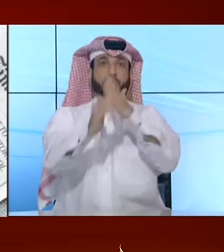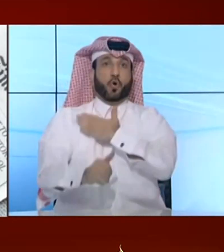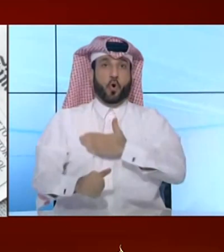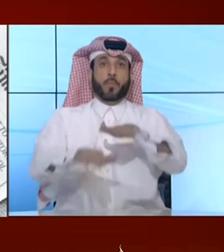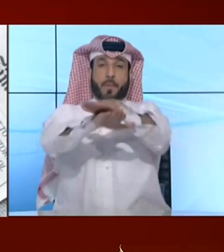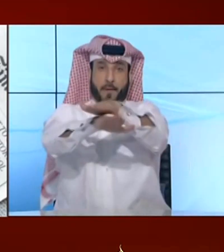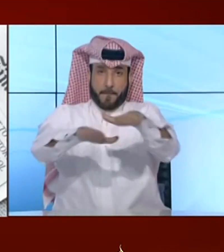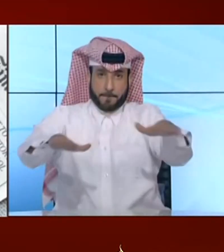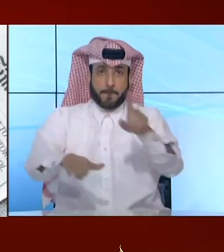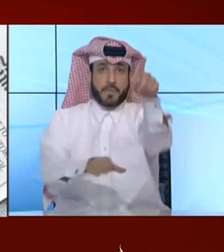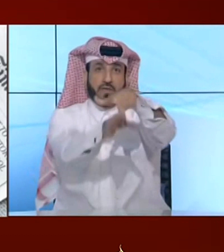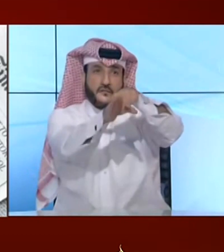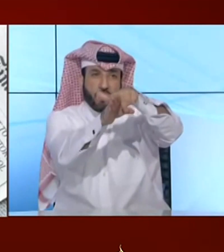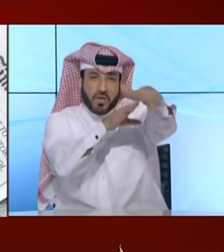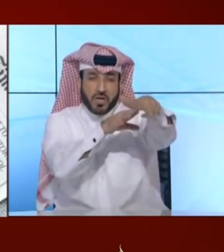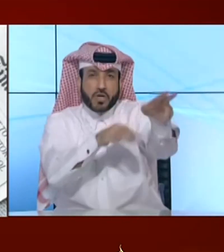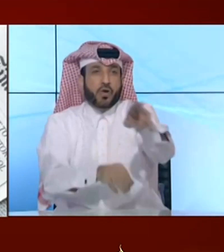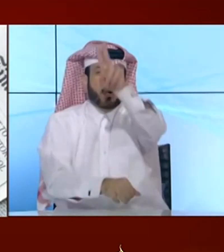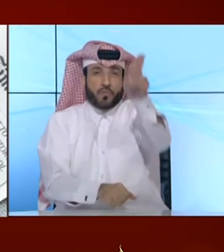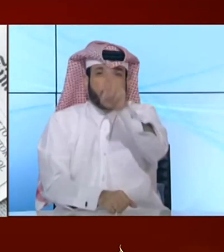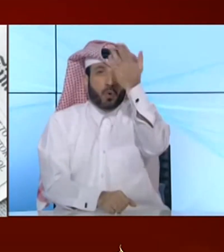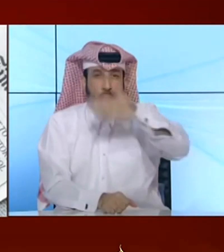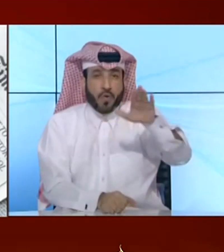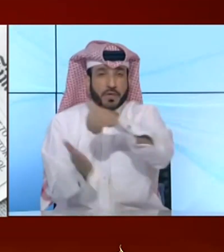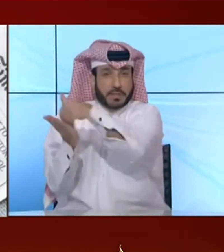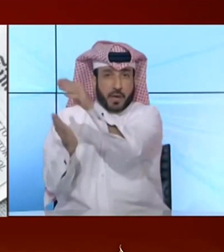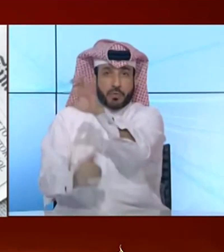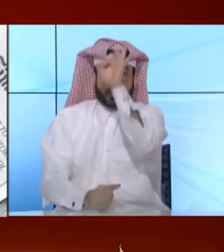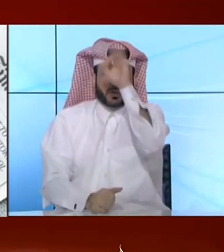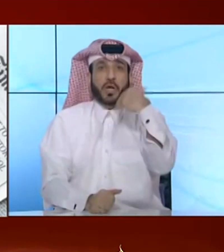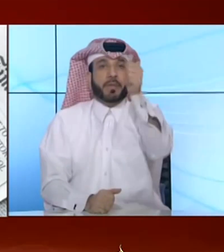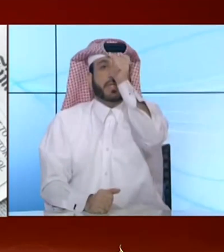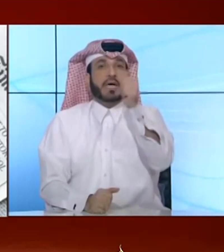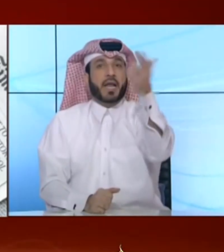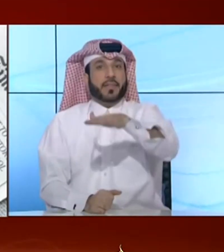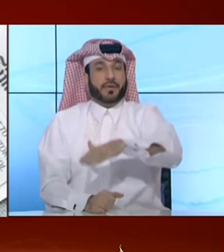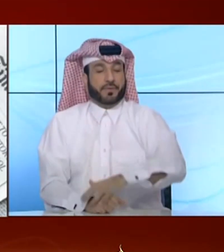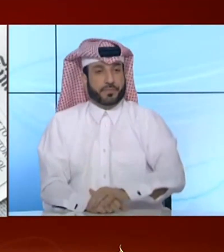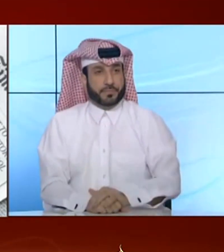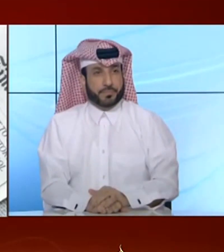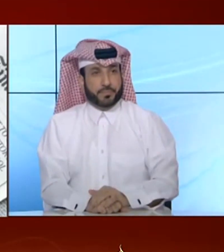فان القمع وانعدام المسائله لن ينتج الا مزيدا من السخط